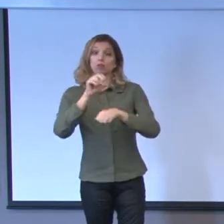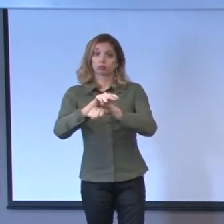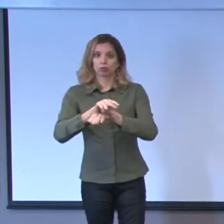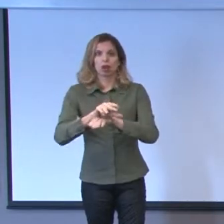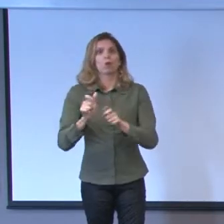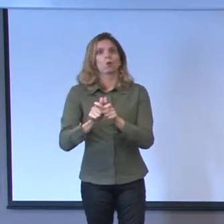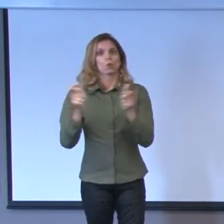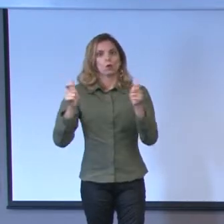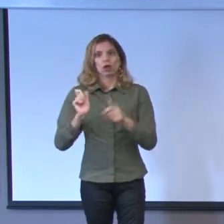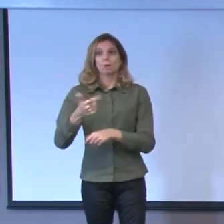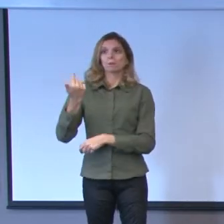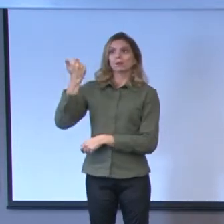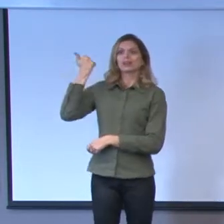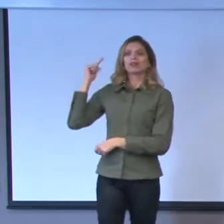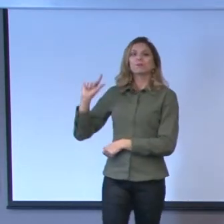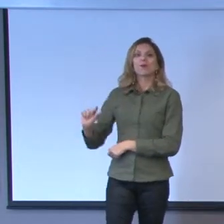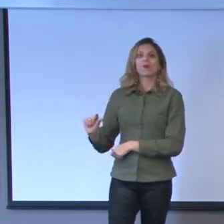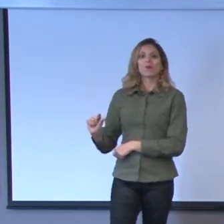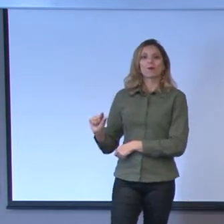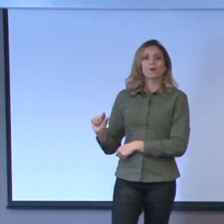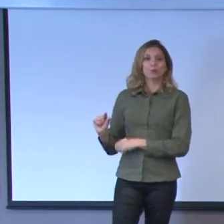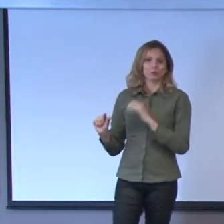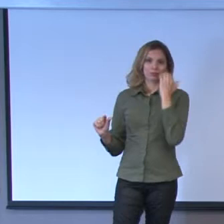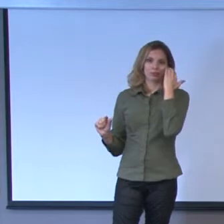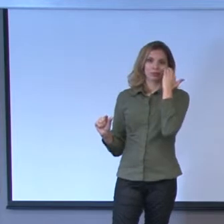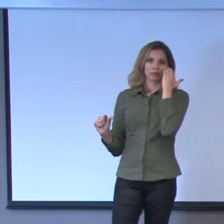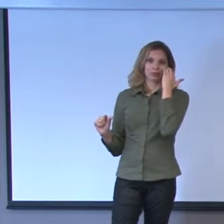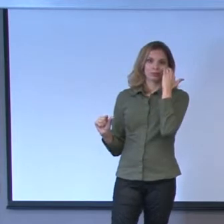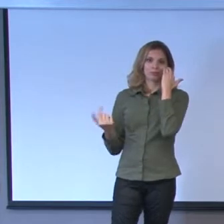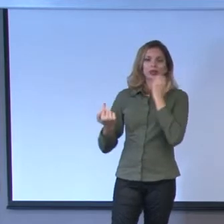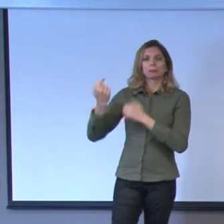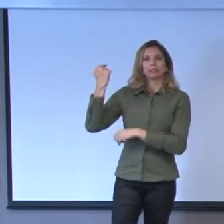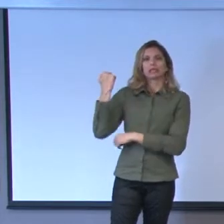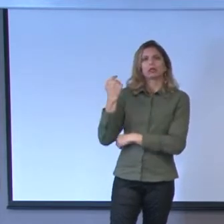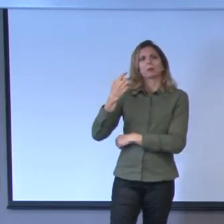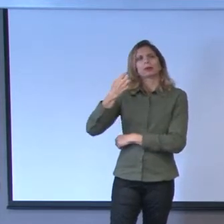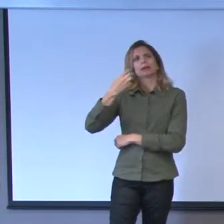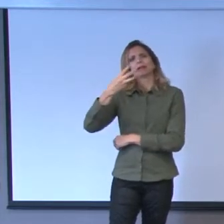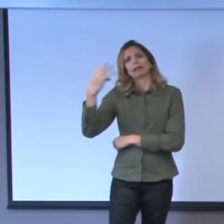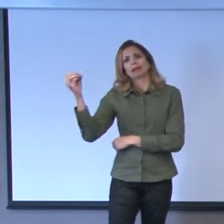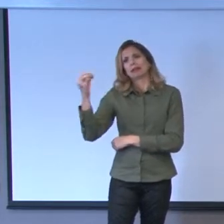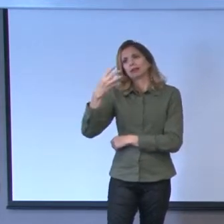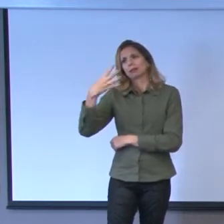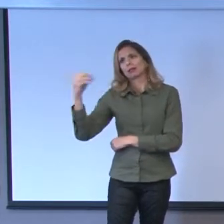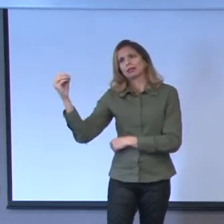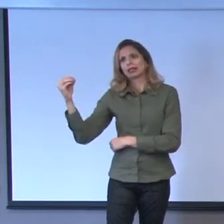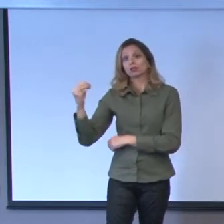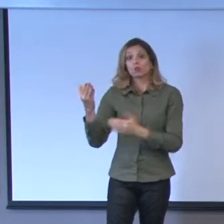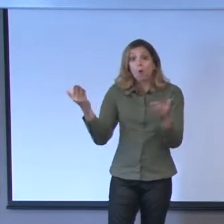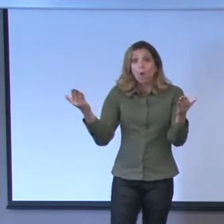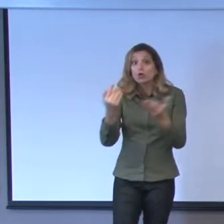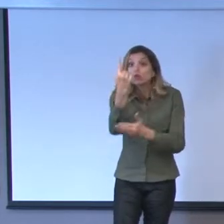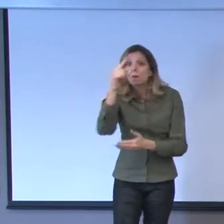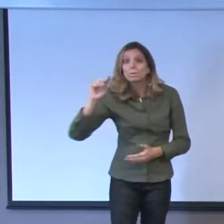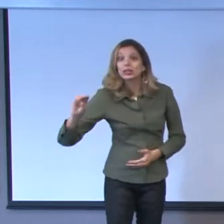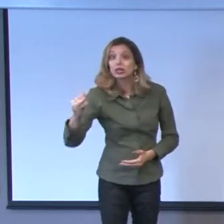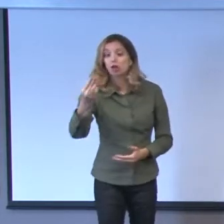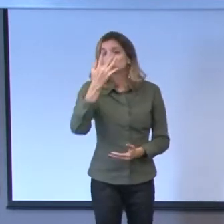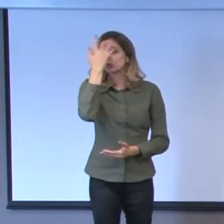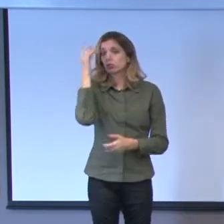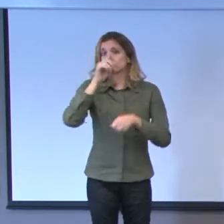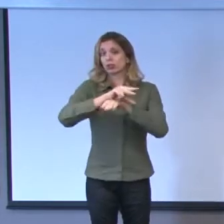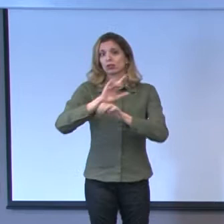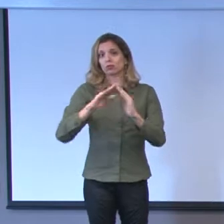muito. A gente tinha há 15 anos cerca de 300, 400 mil pessoas, hoje a gente está beirando 1 milhão. E o